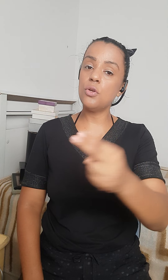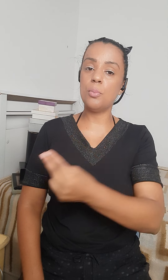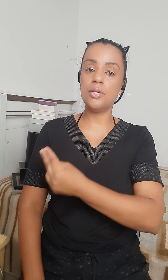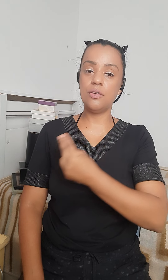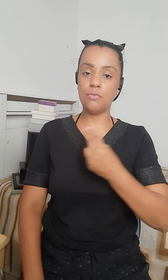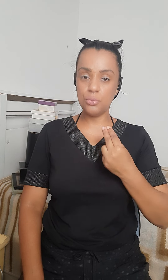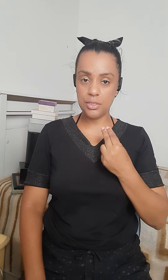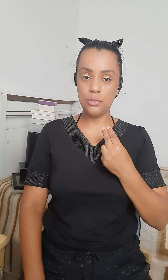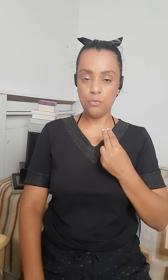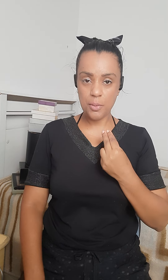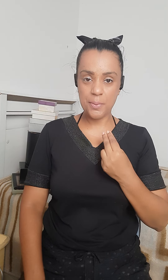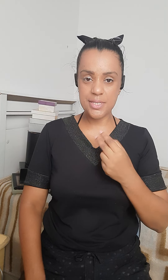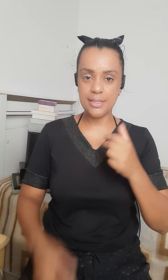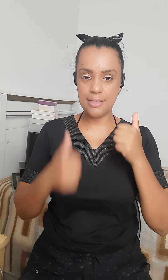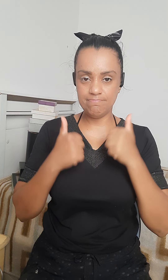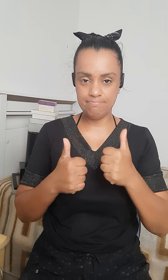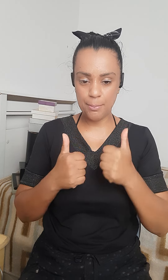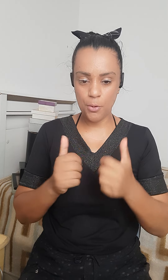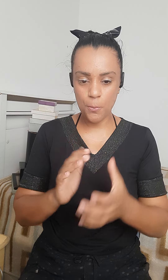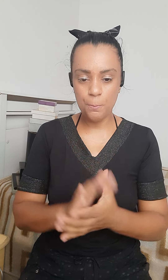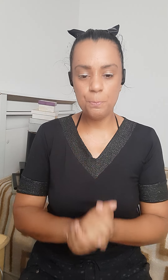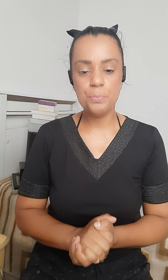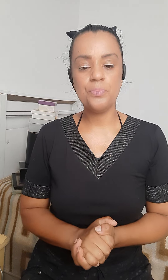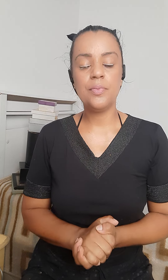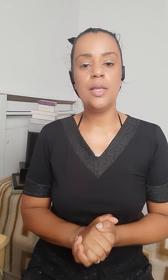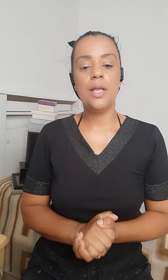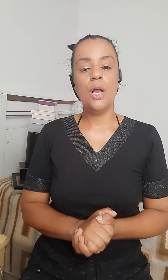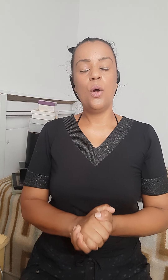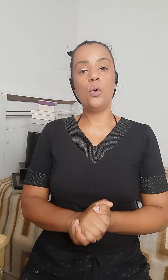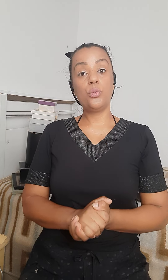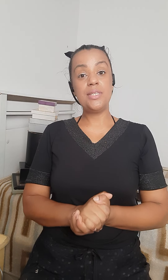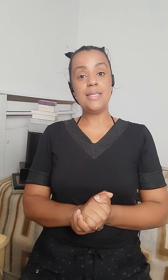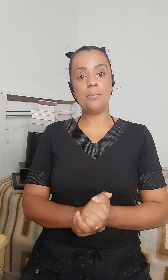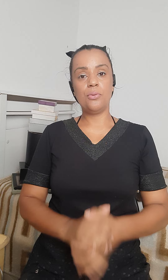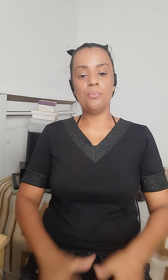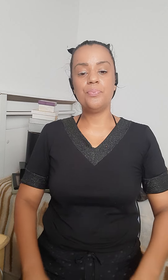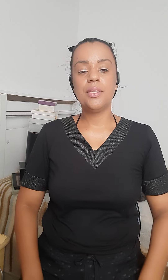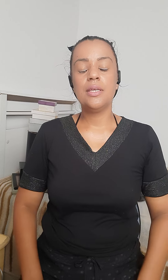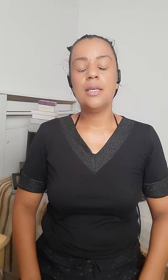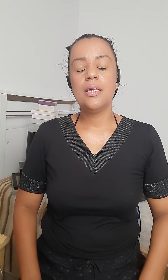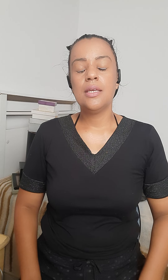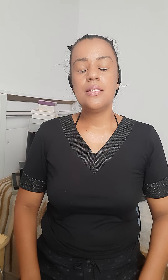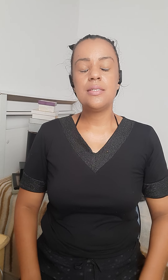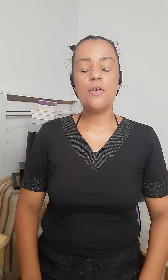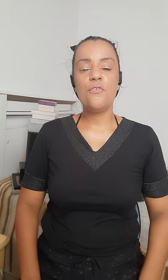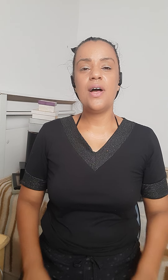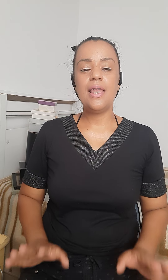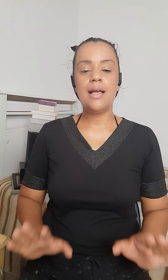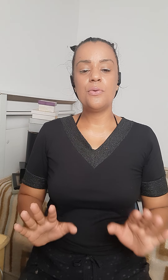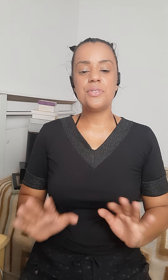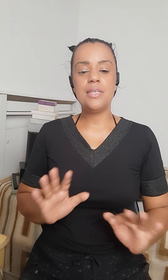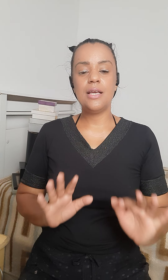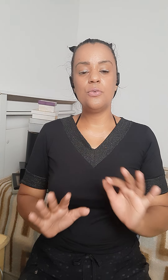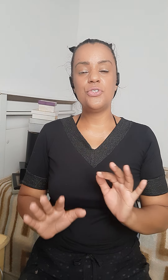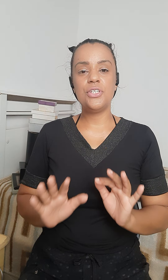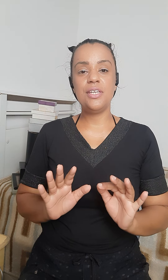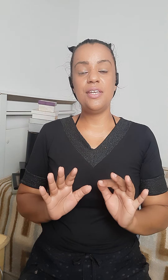nome. Voltando, eu vou me apresentar, tá bom? Outro exemplo. Se eu falar o sinal